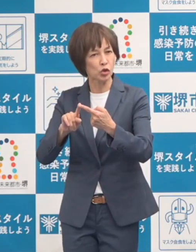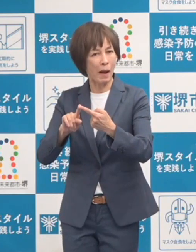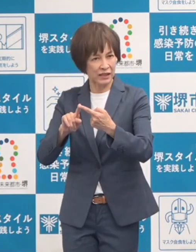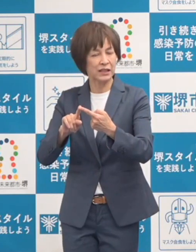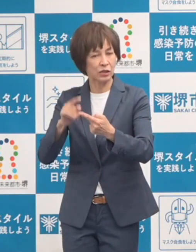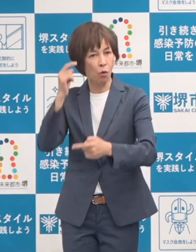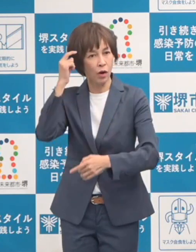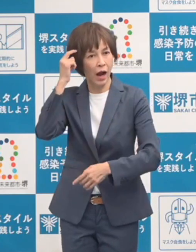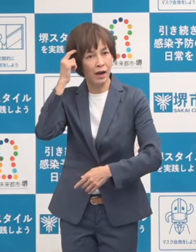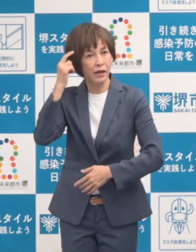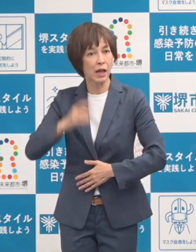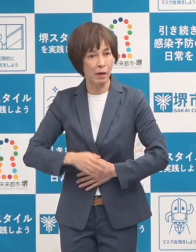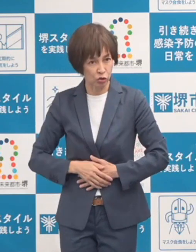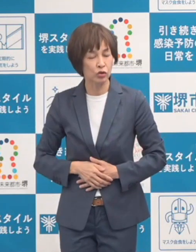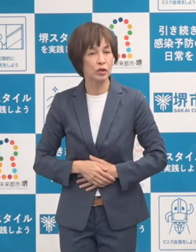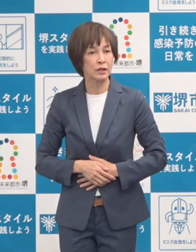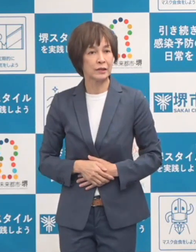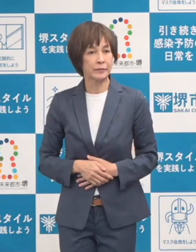。ただ